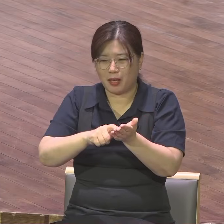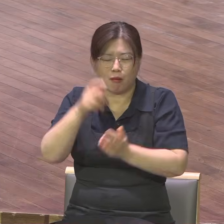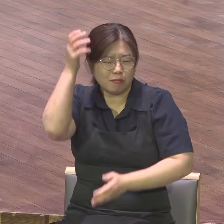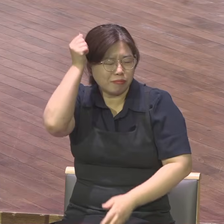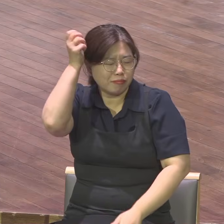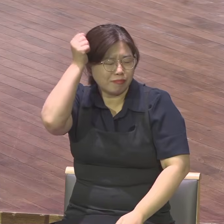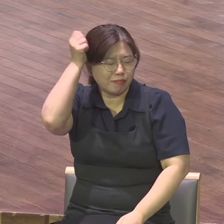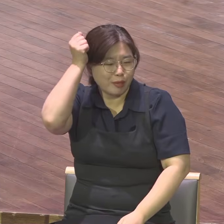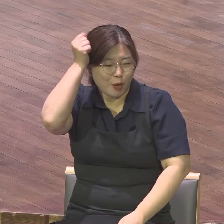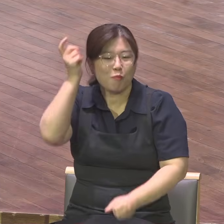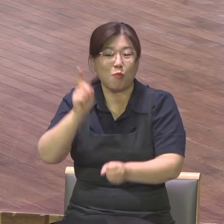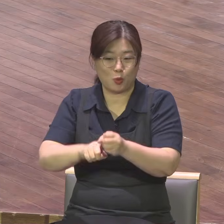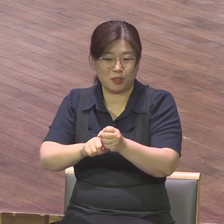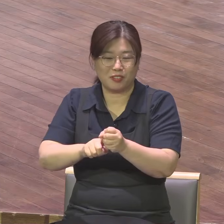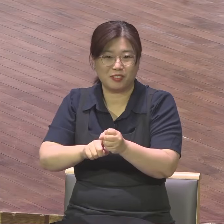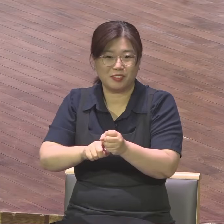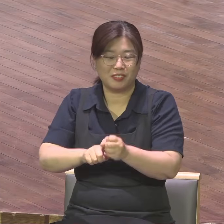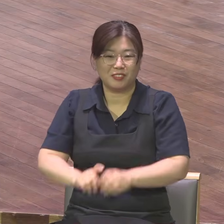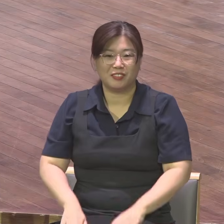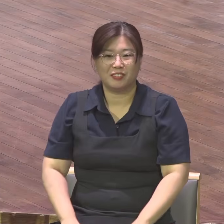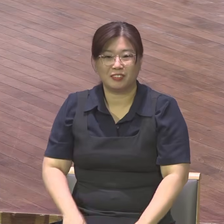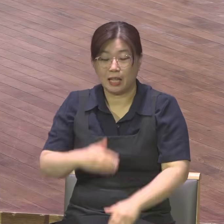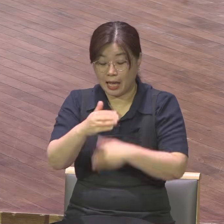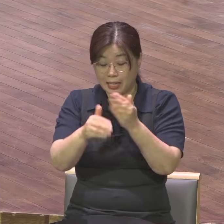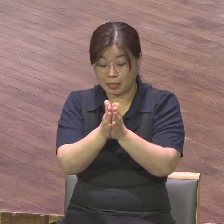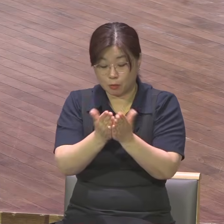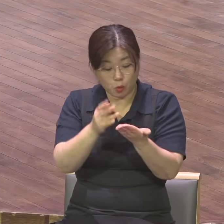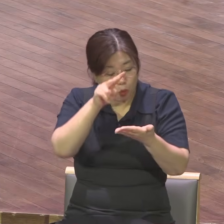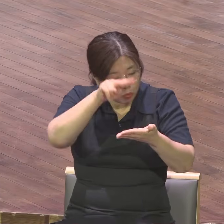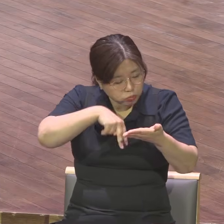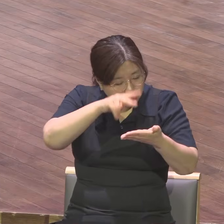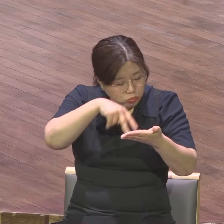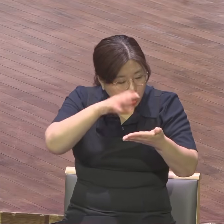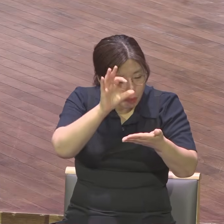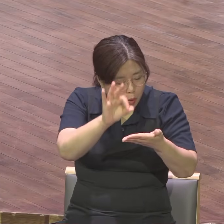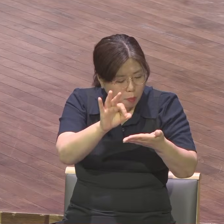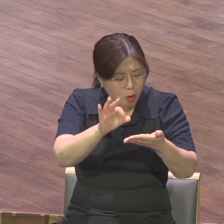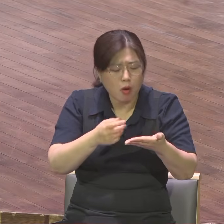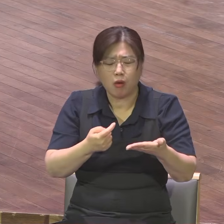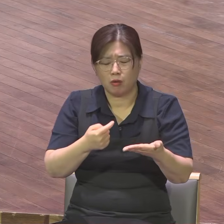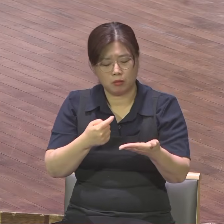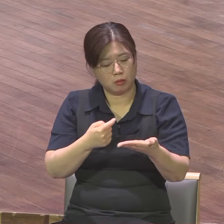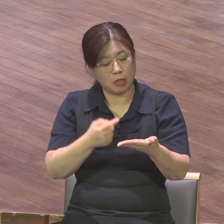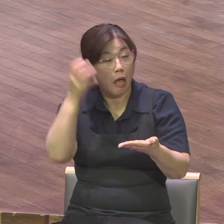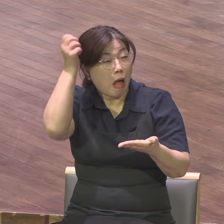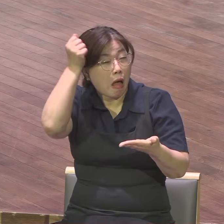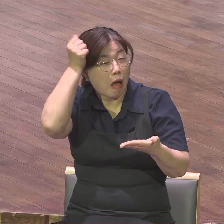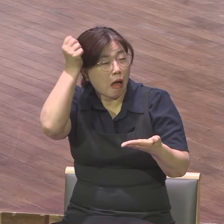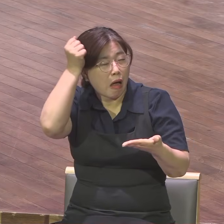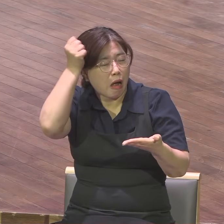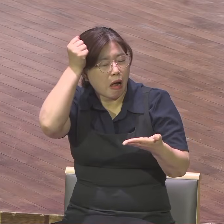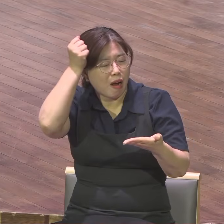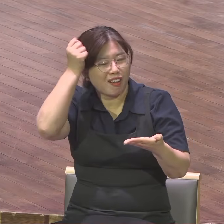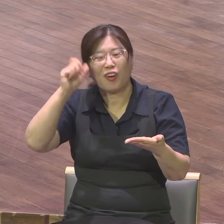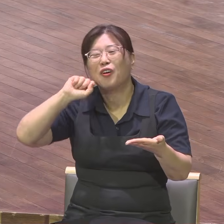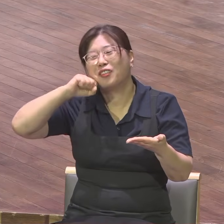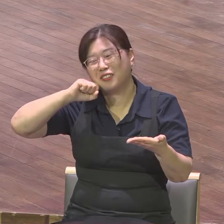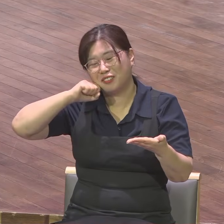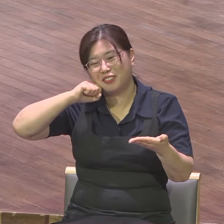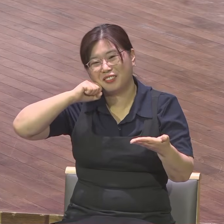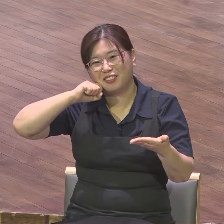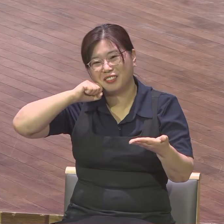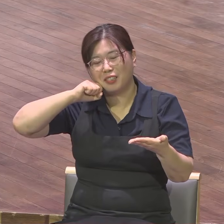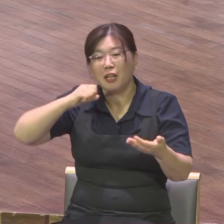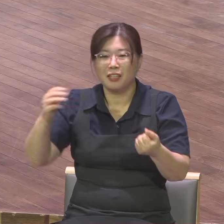너무 중요하지요. 그래서 성경 암송은 나이가 들면 외화본들 다 잊어버려요. 그래서